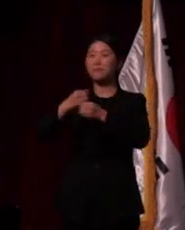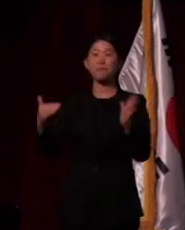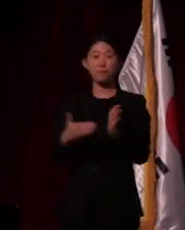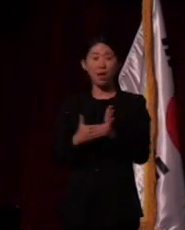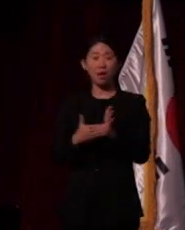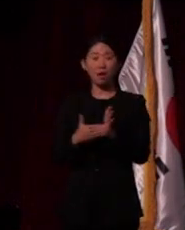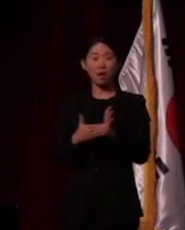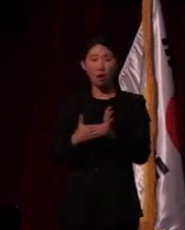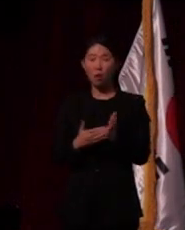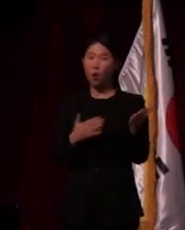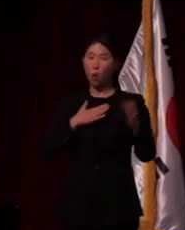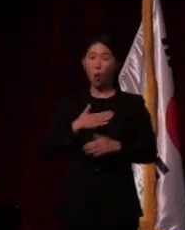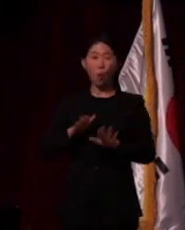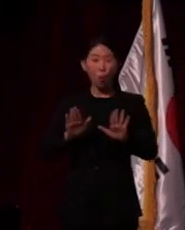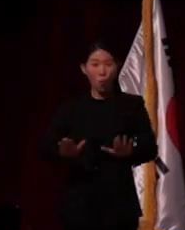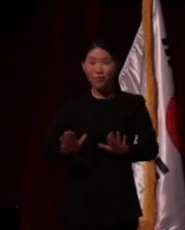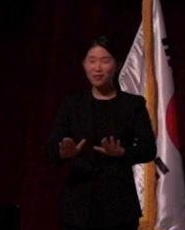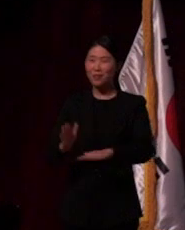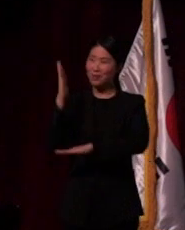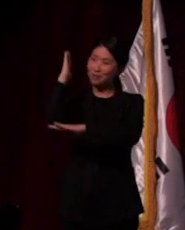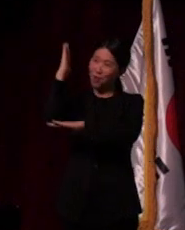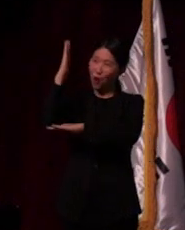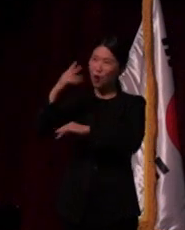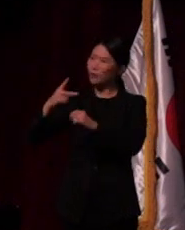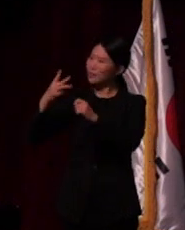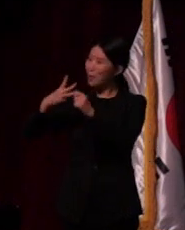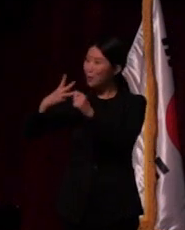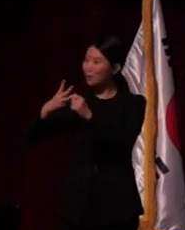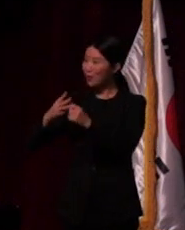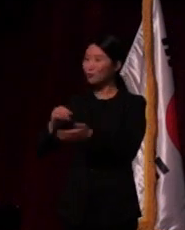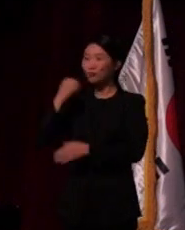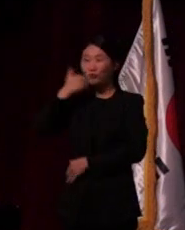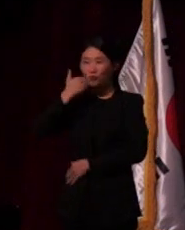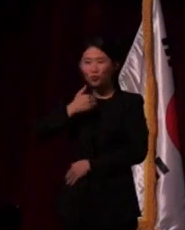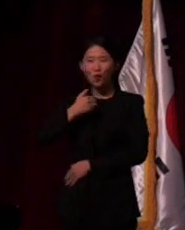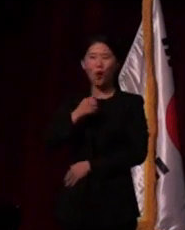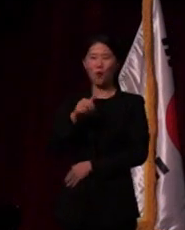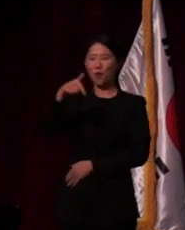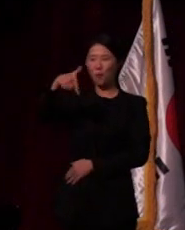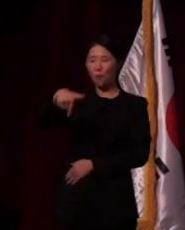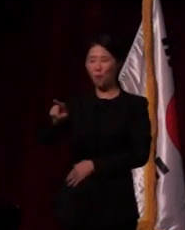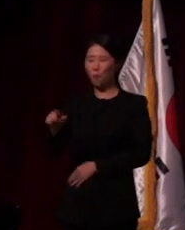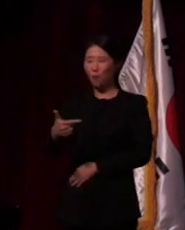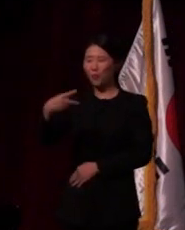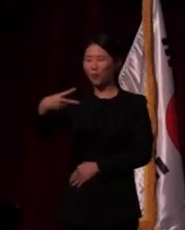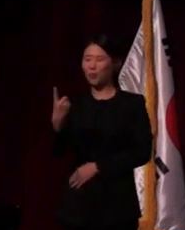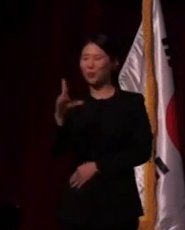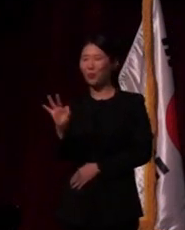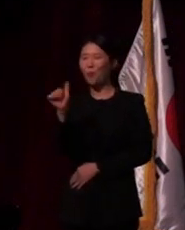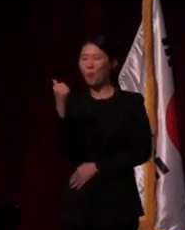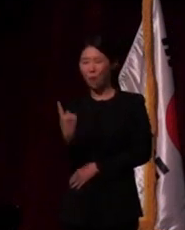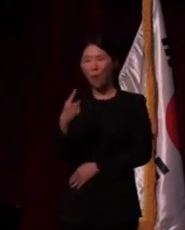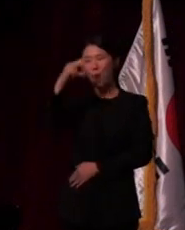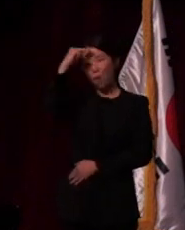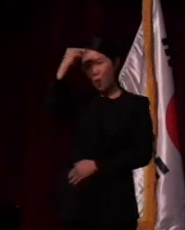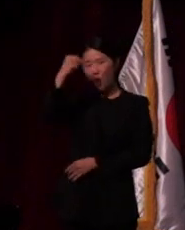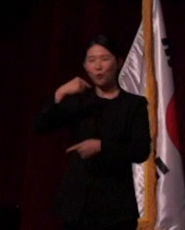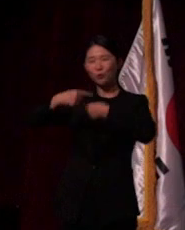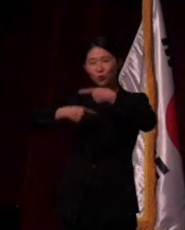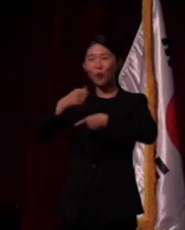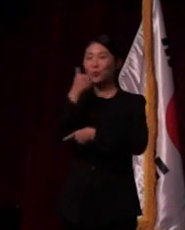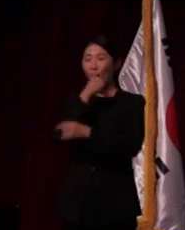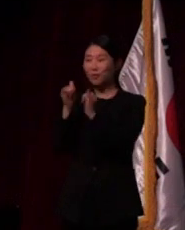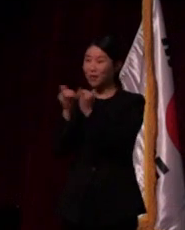방송에서는 오늘 연사로 서는 권동우 수어 통역사님도 이 배리어 프리 버전을 함께